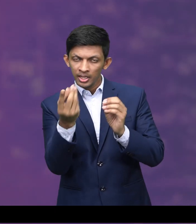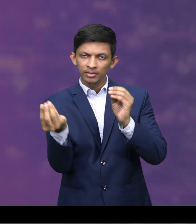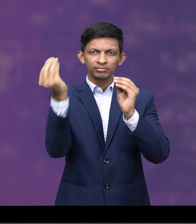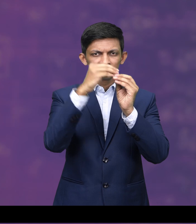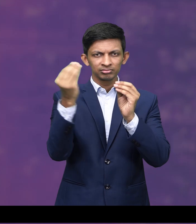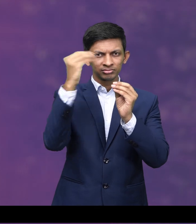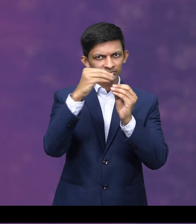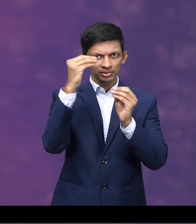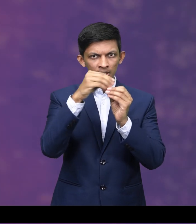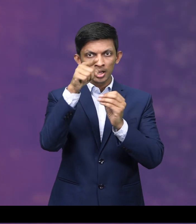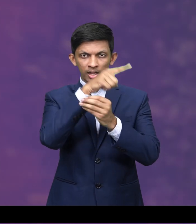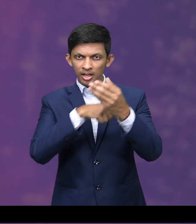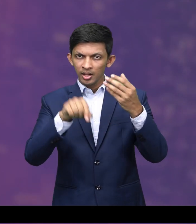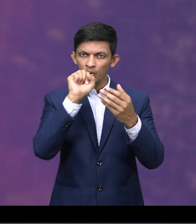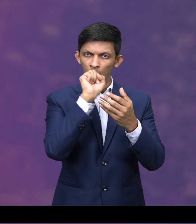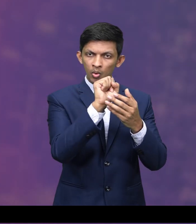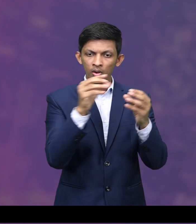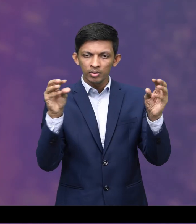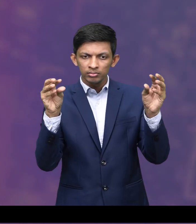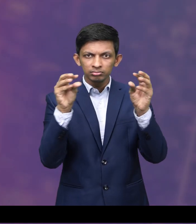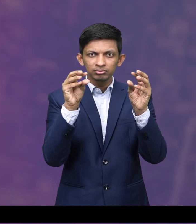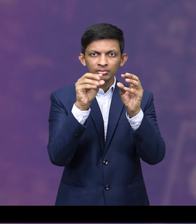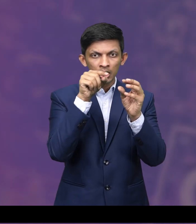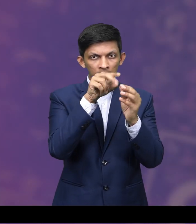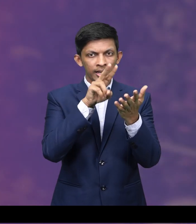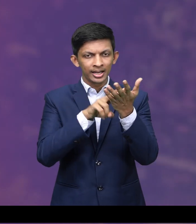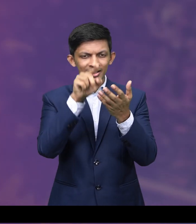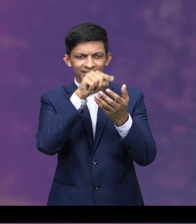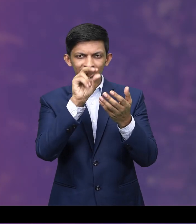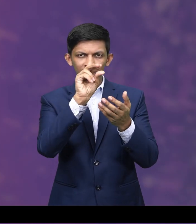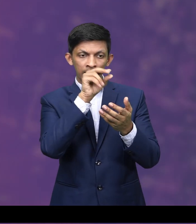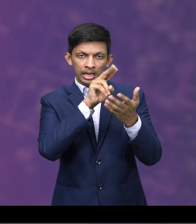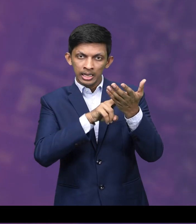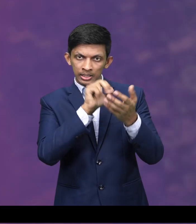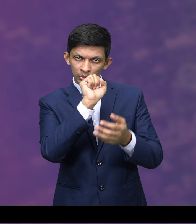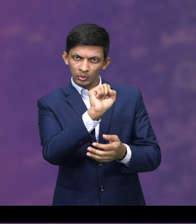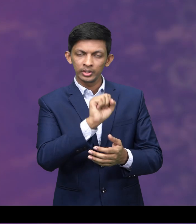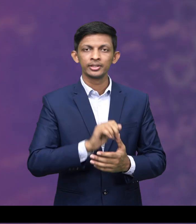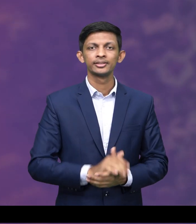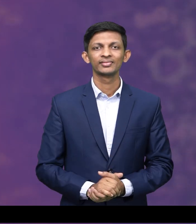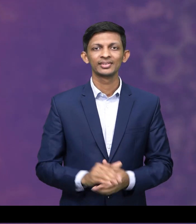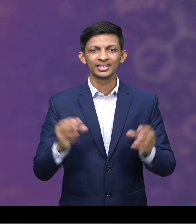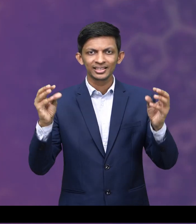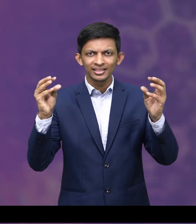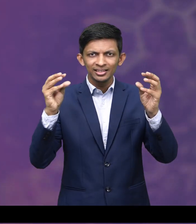ద్వారా ఆకర్షించబడినప్పుడు మాత్రమే ఒక అణువు ఎలక్ట్రాన్ను పొందగలదు. ఆకర్షణ శక్తి